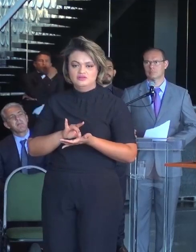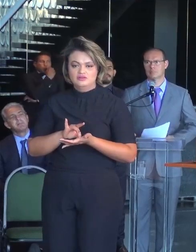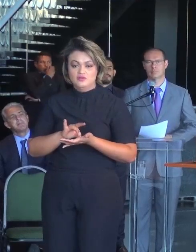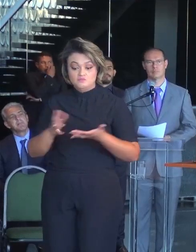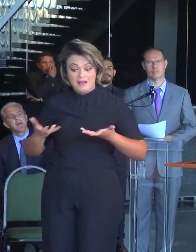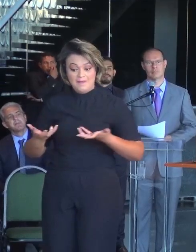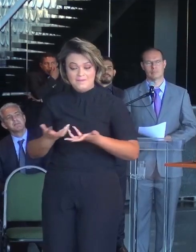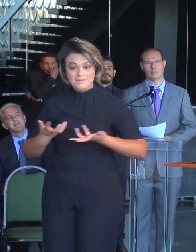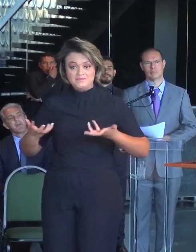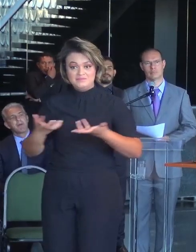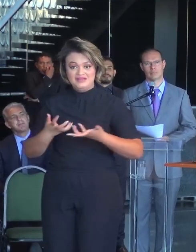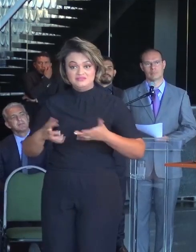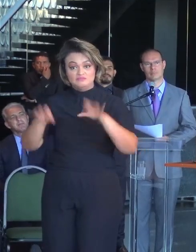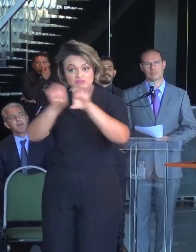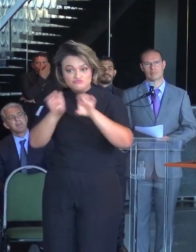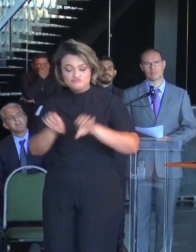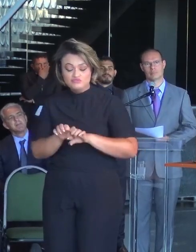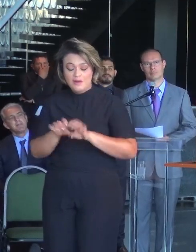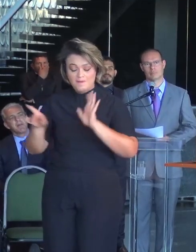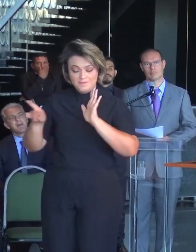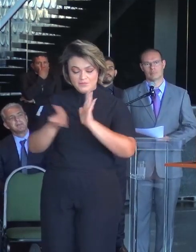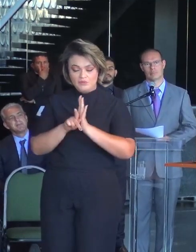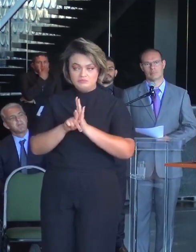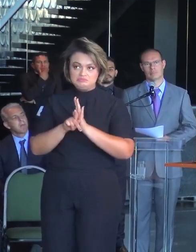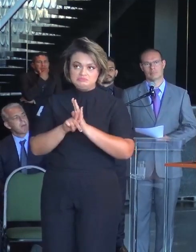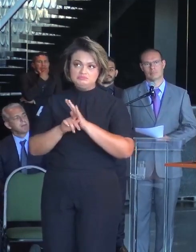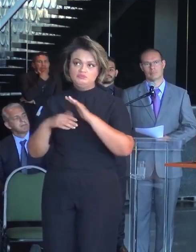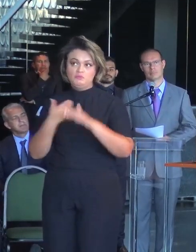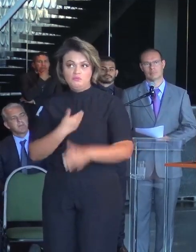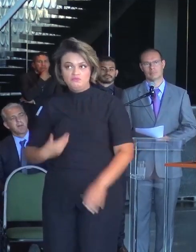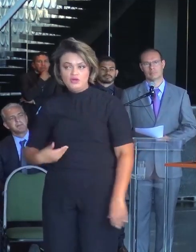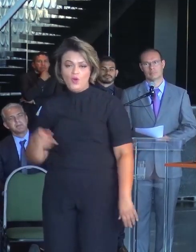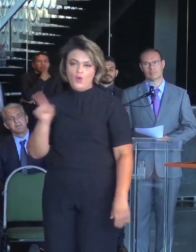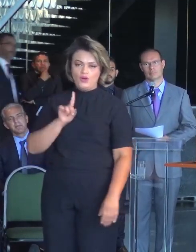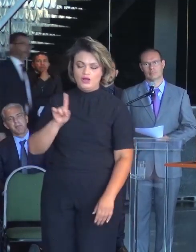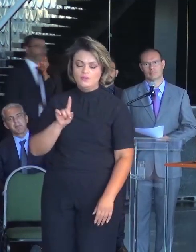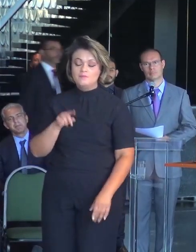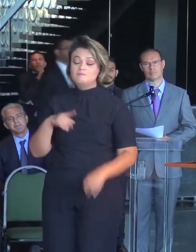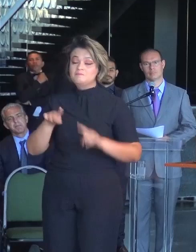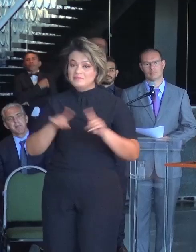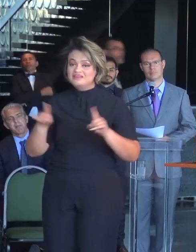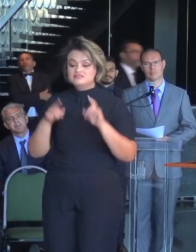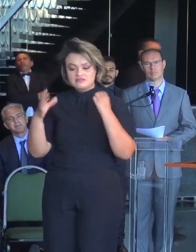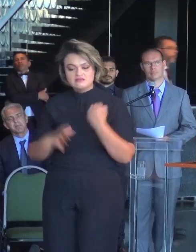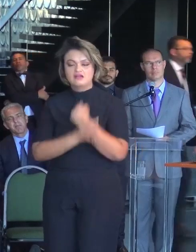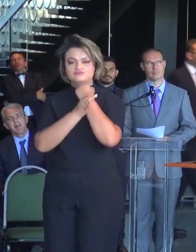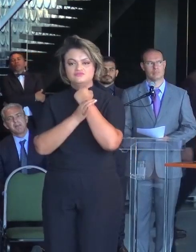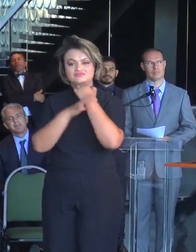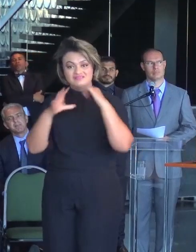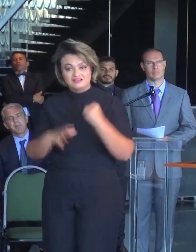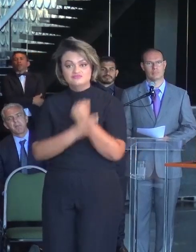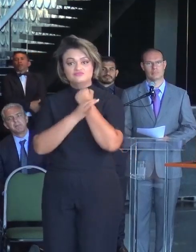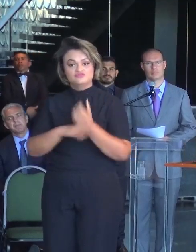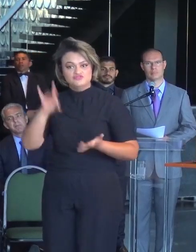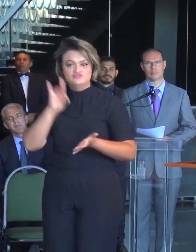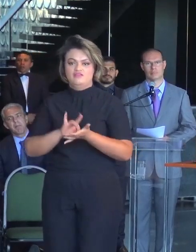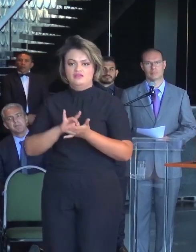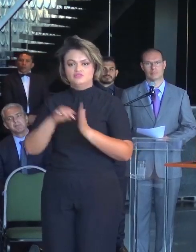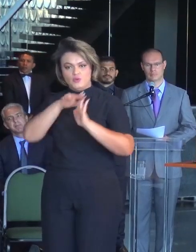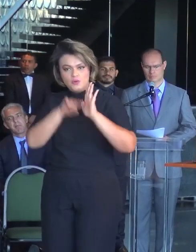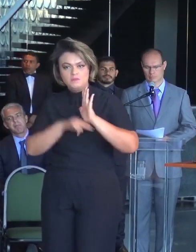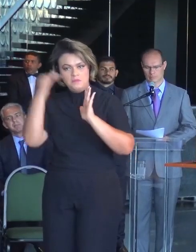de um aparelhamento, estatal ou não, que o amparasse, que fizesse valer essas